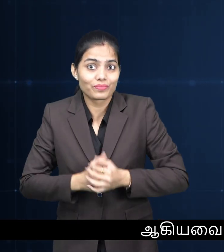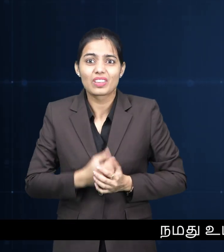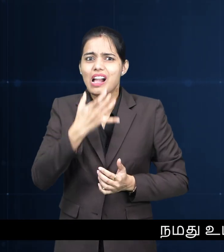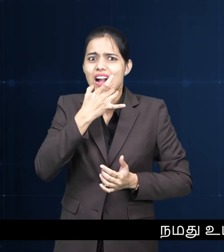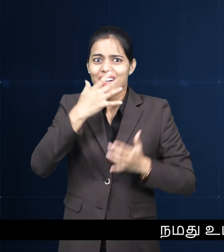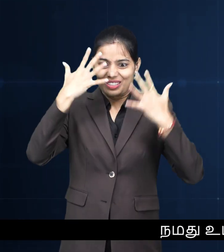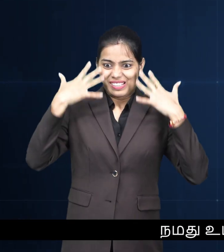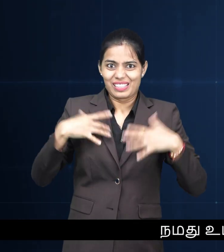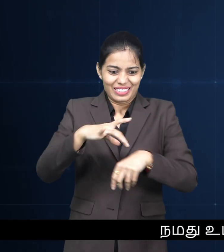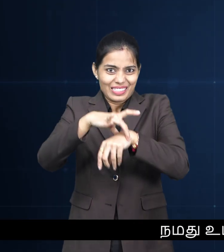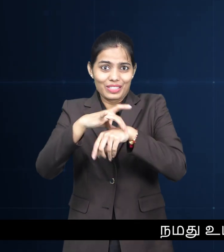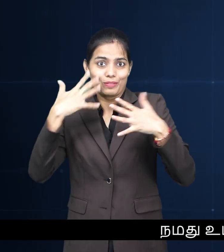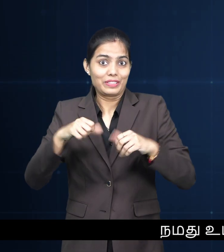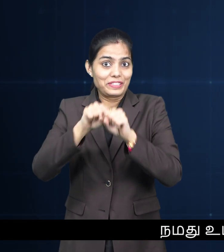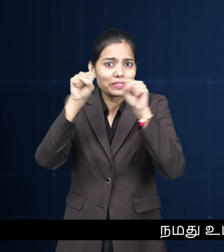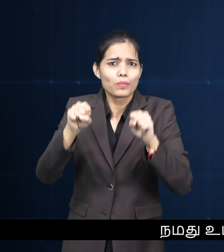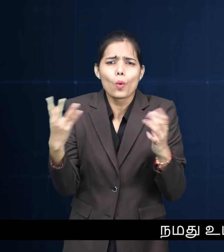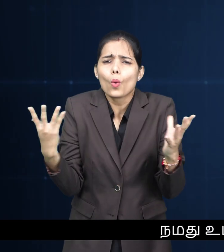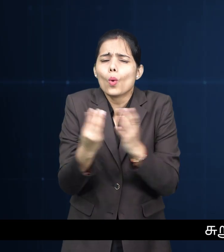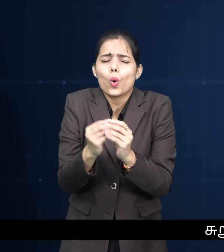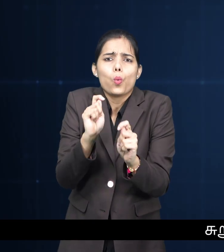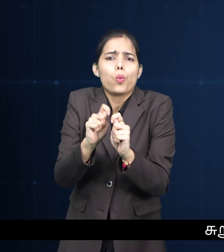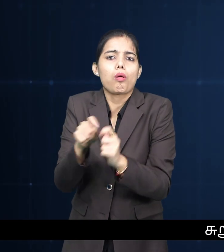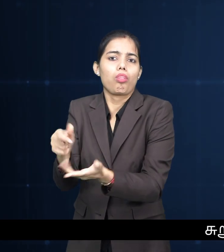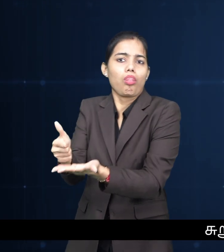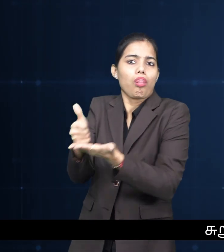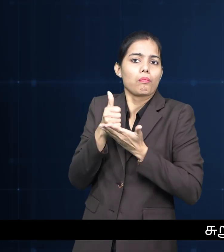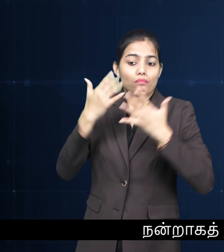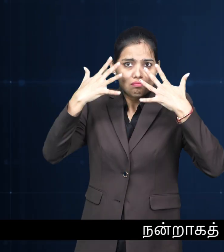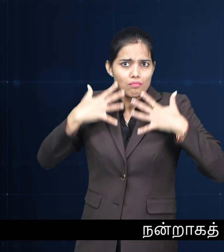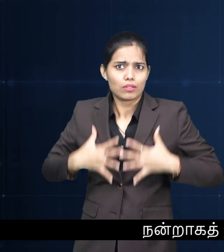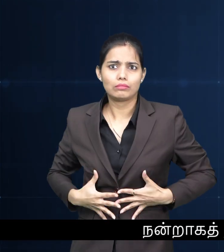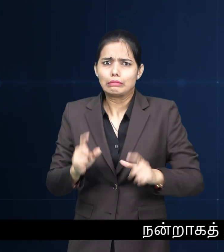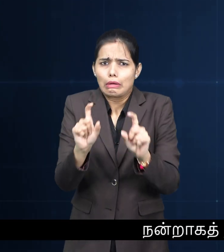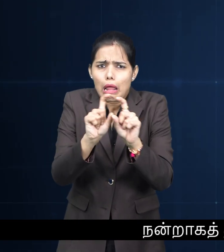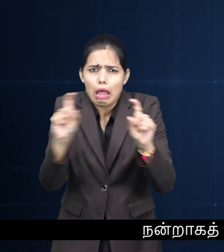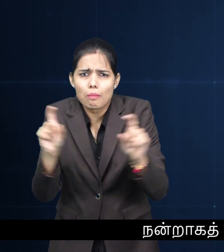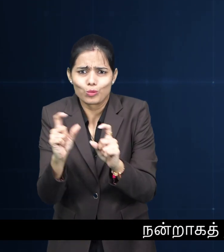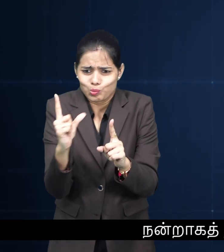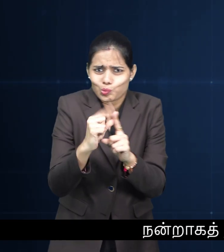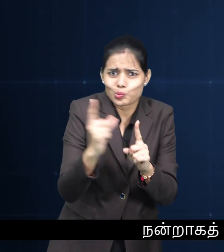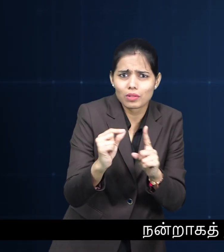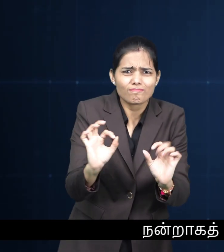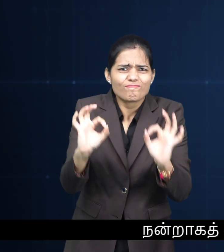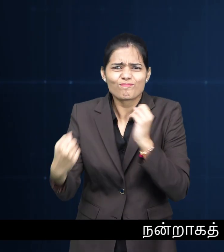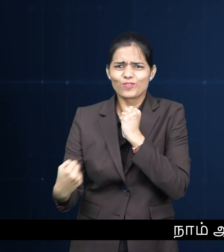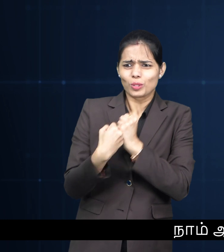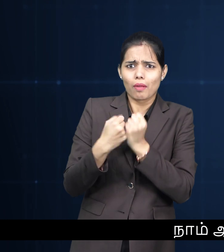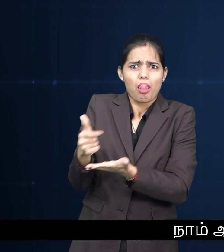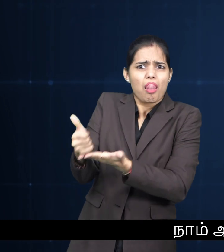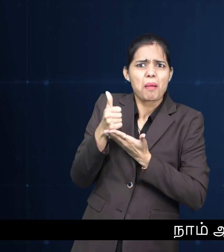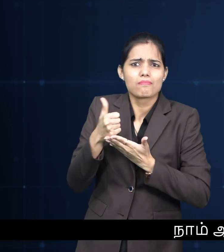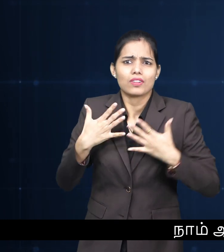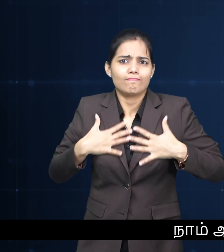செயல்பட்டு நமது உடலை சுத்தமாகவும் சுறுசுறுப்பாகவும் நன்றாக தாங்கப்பட்டும் வைத்து